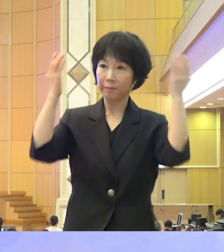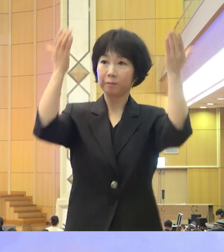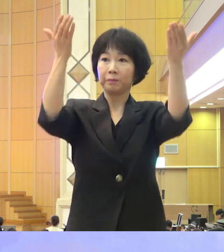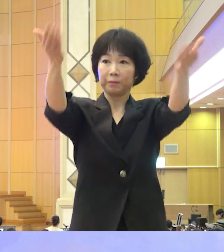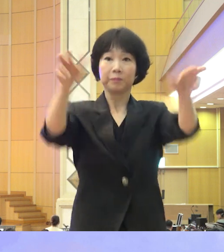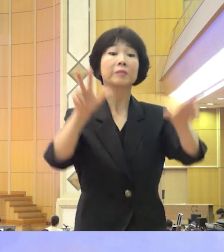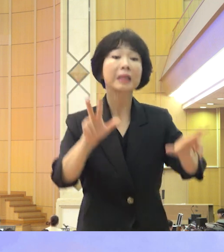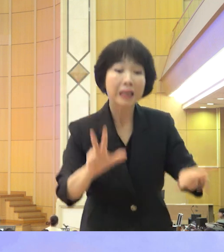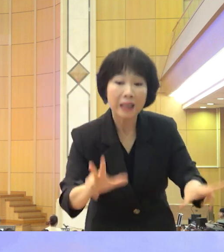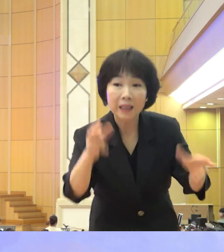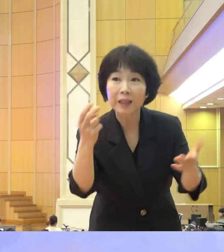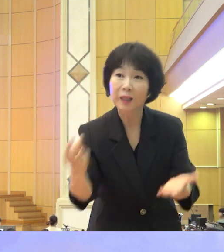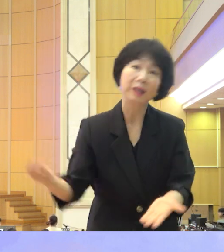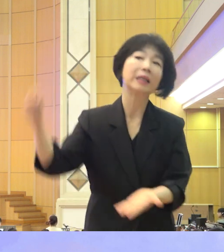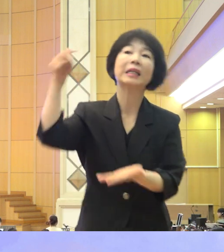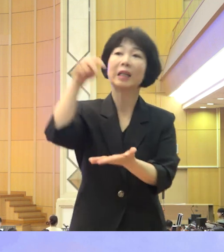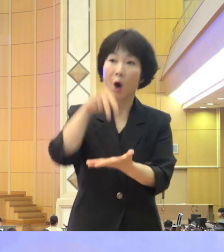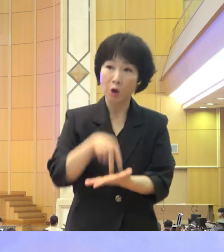밀어주시네.